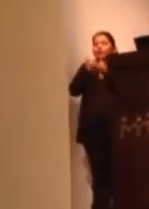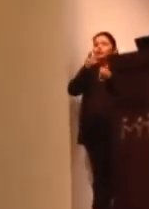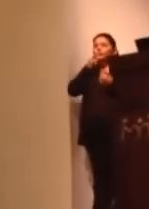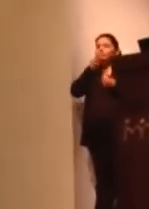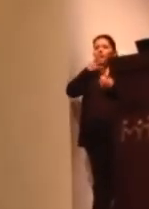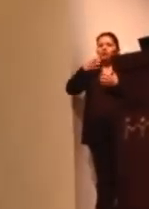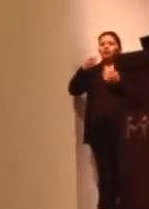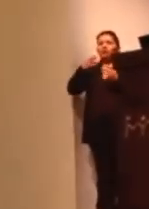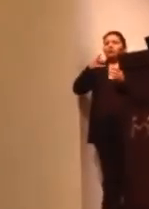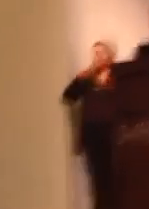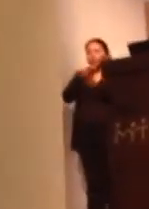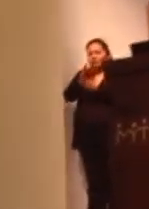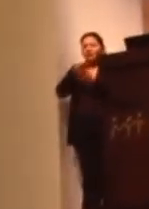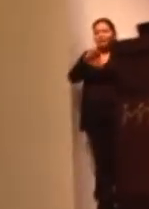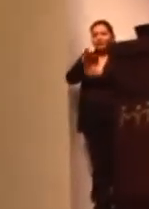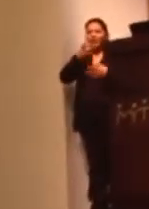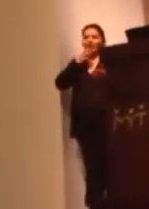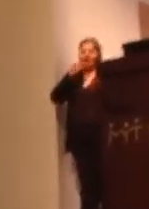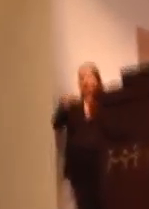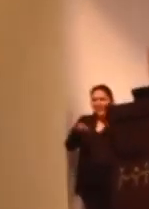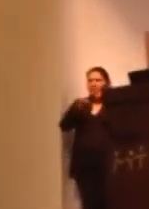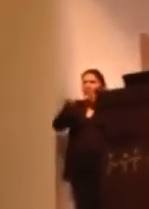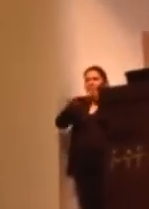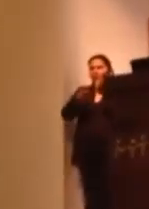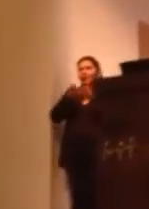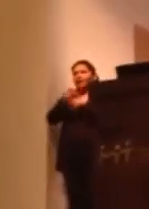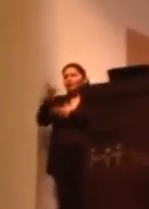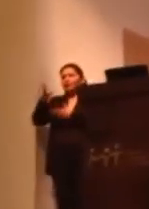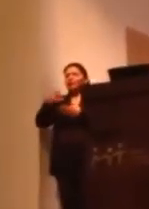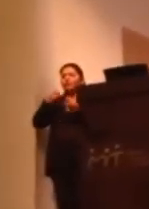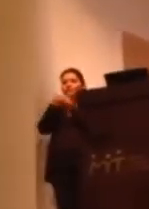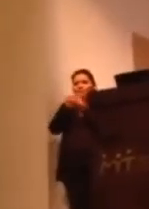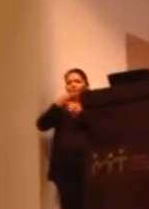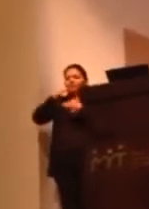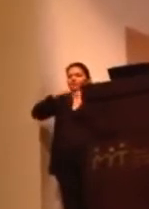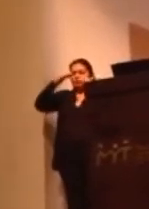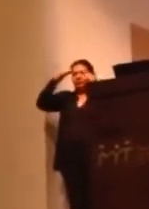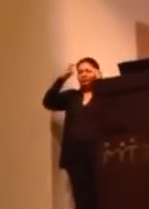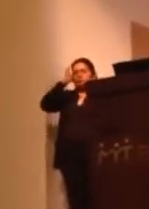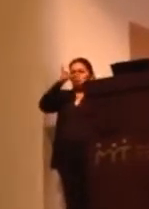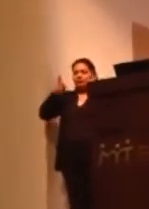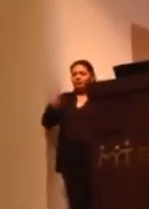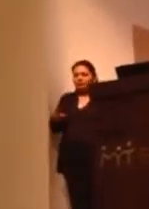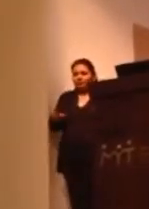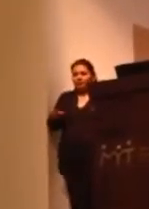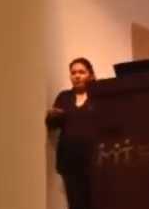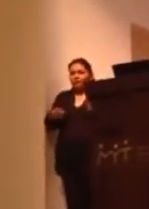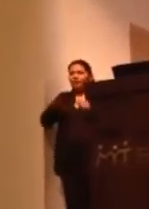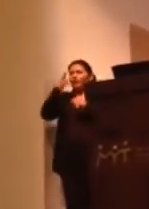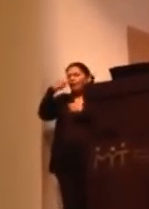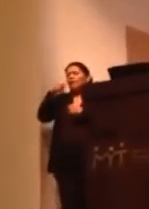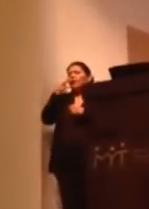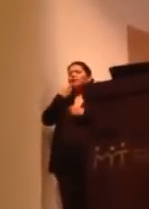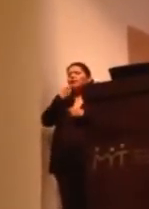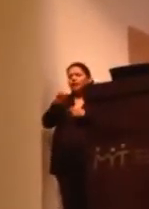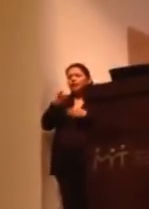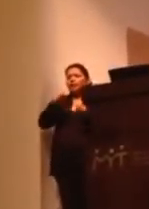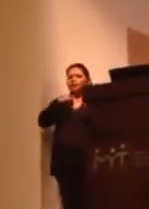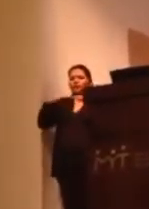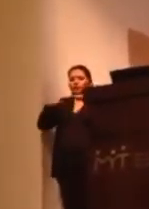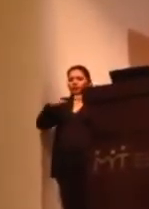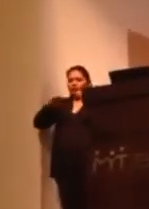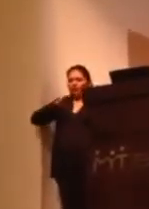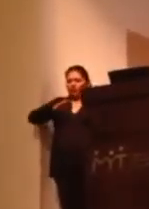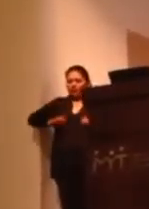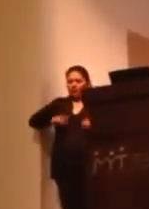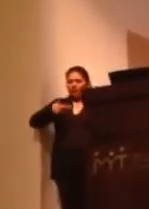muy grande que hay que canalizarla y es normal porque es orgánica, está creciendo. ¿Para qué le sirve el movimiento? Para activar sus músculos, sus